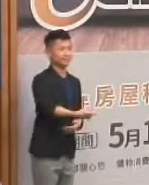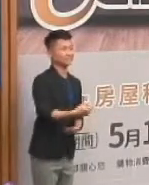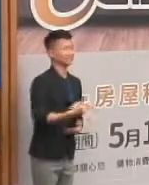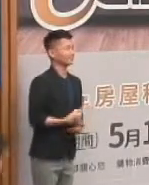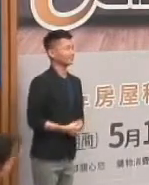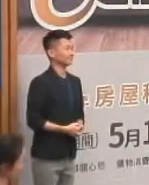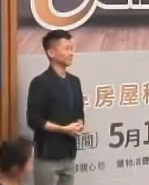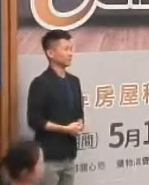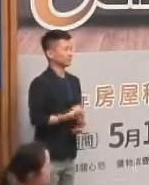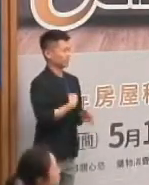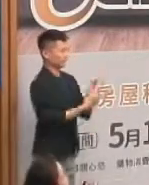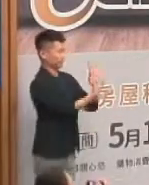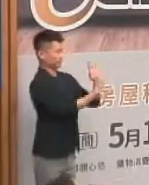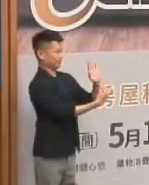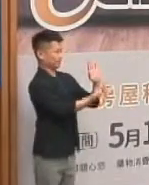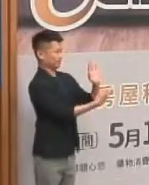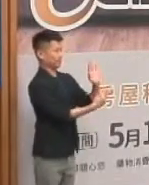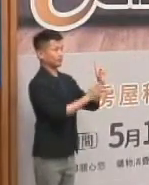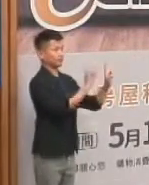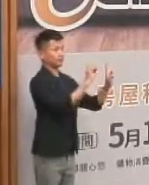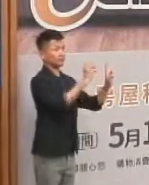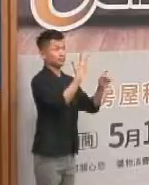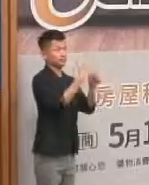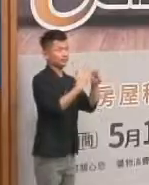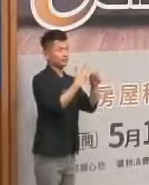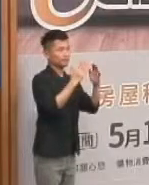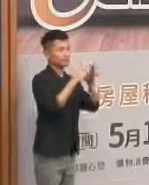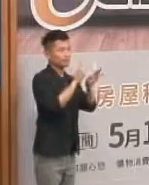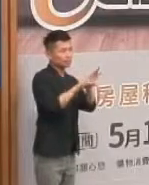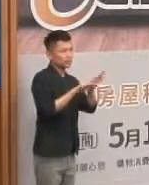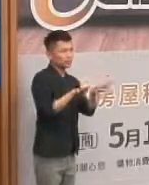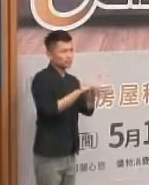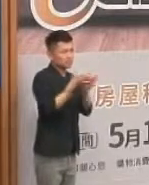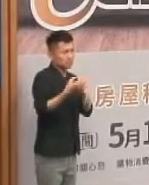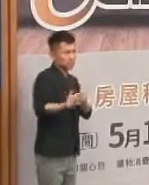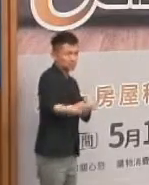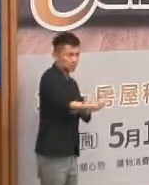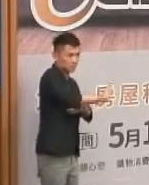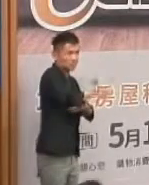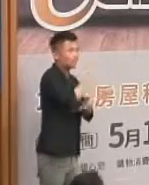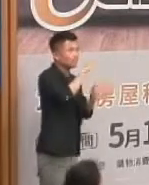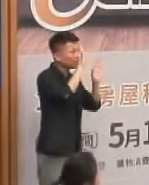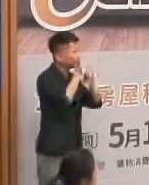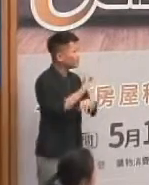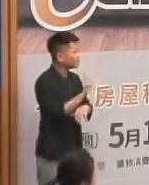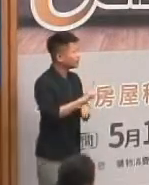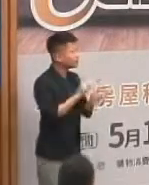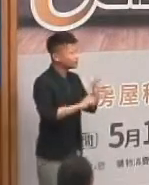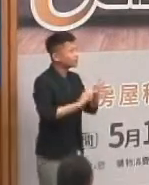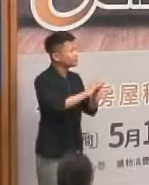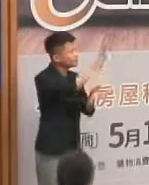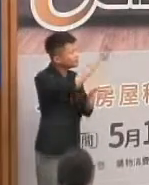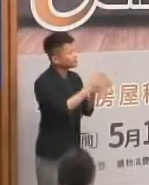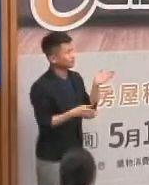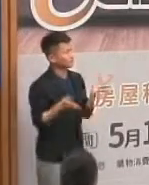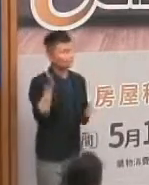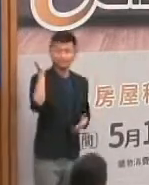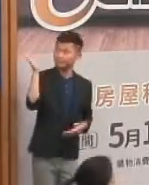家讲一下，就是说2018年房屋税开征的一些状况。那简报的部分哈，